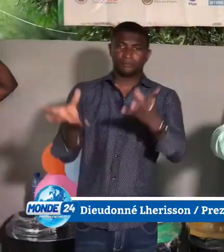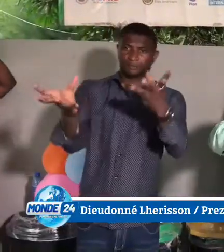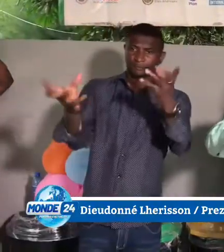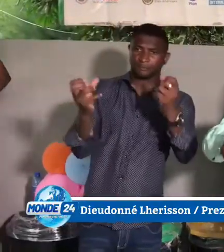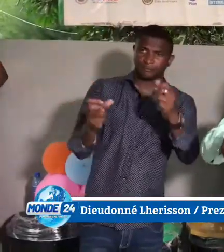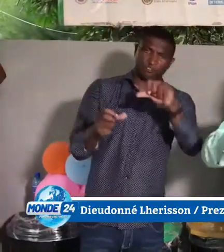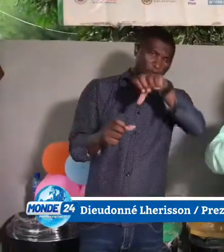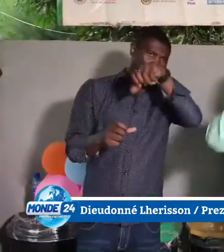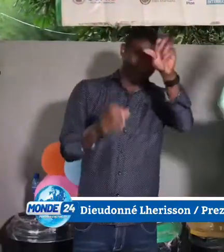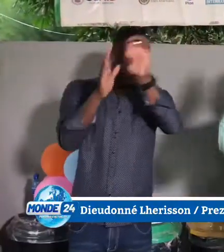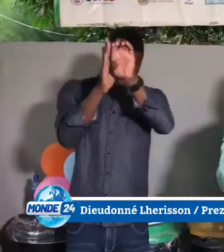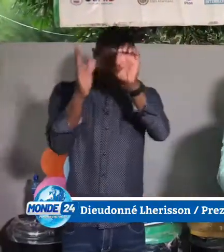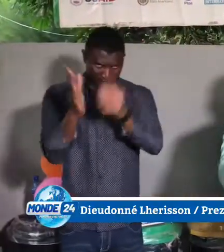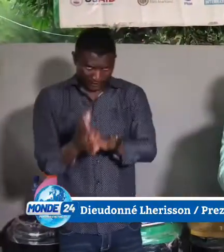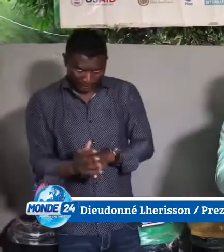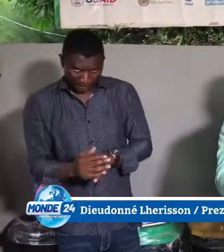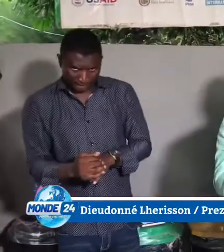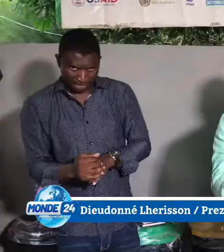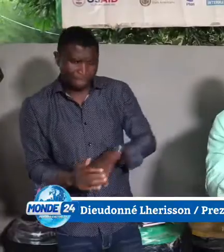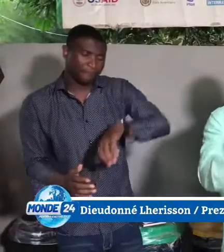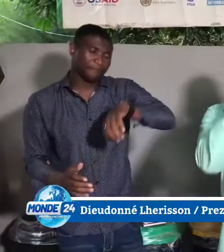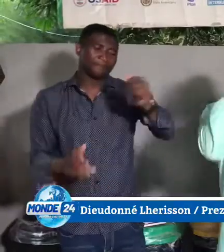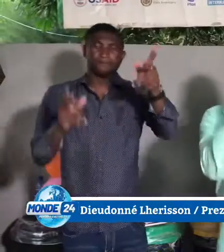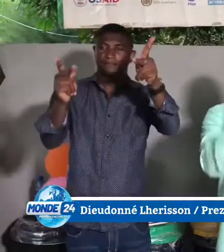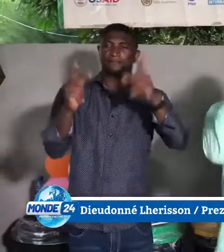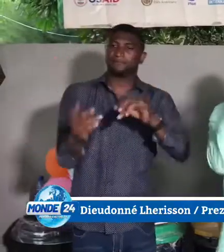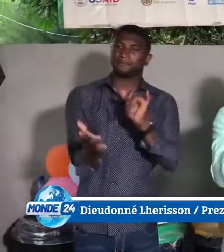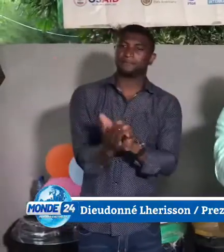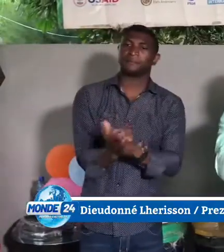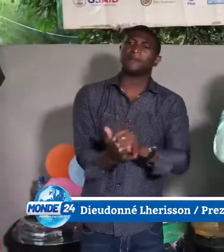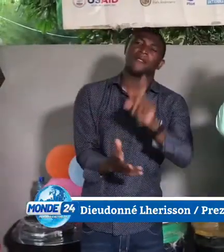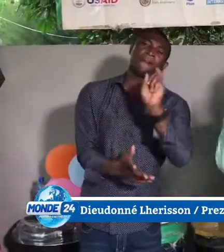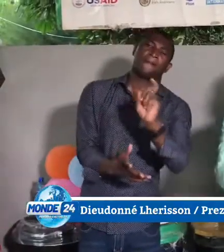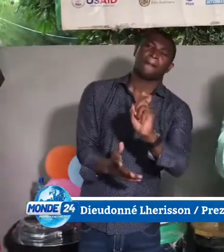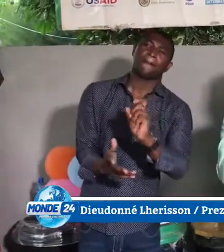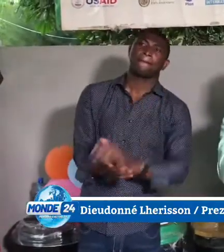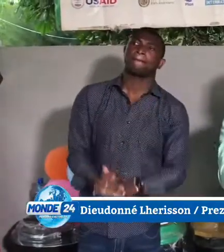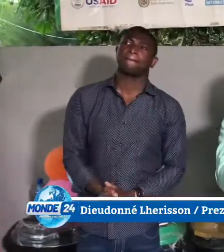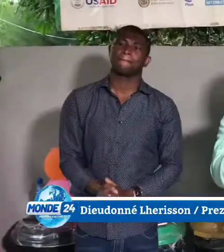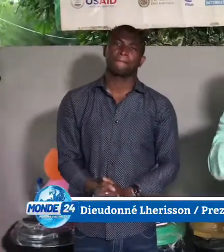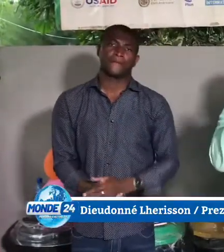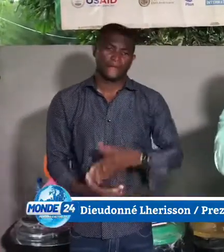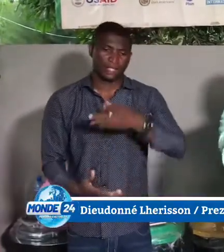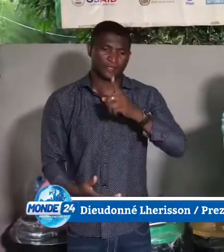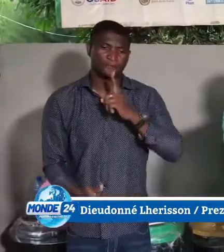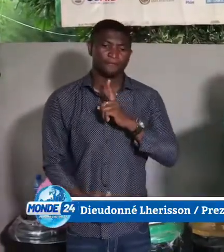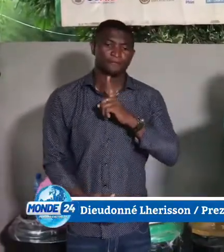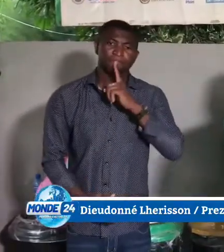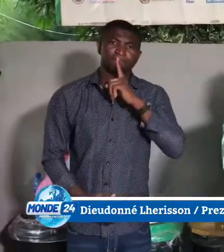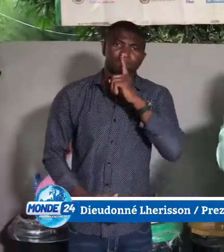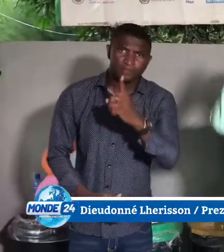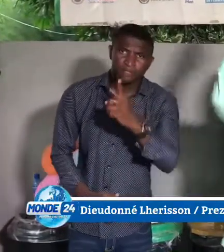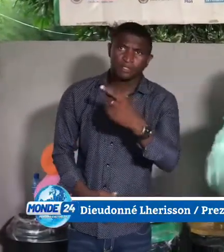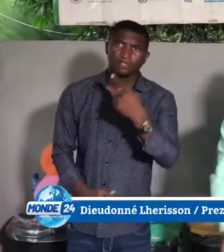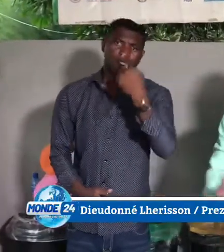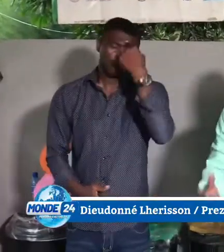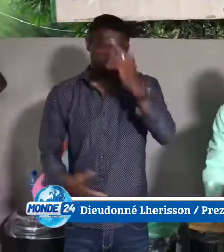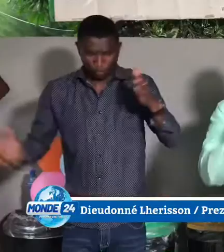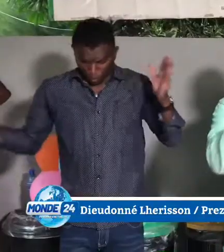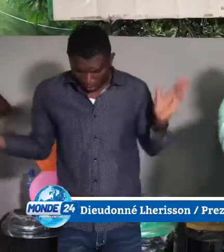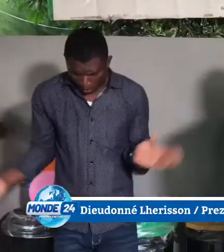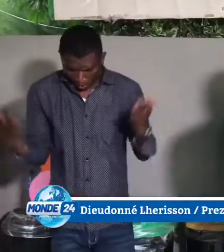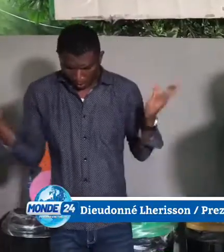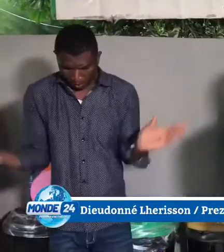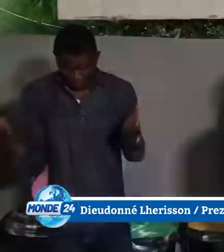prenons l'autre l'État ça, li doit assurer pour faire promotion